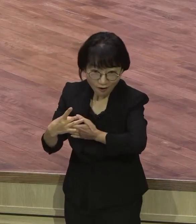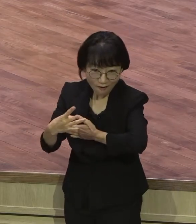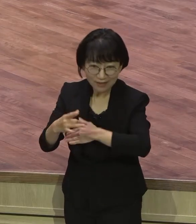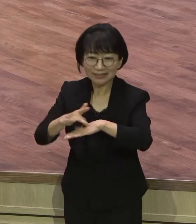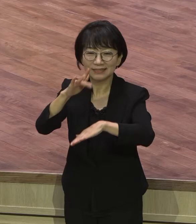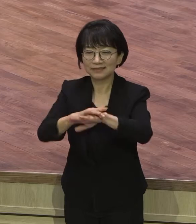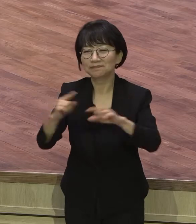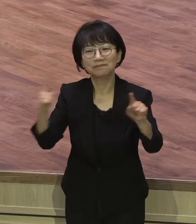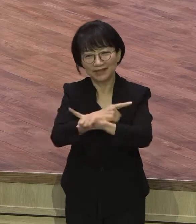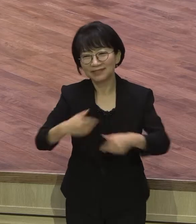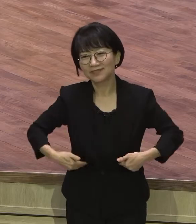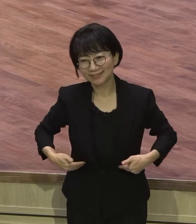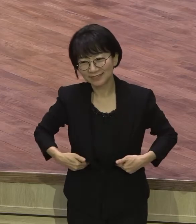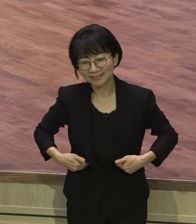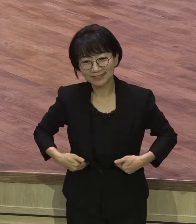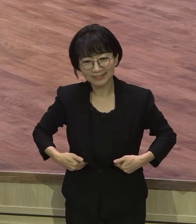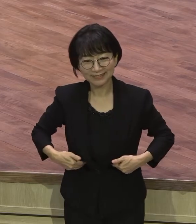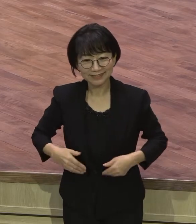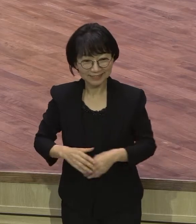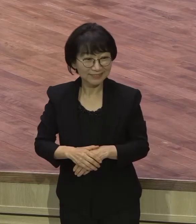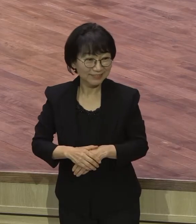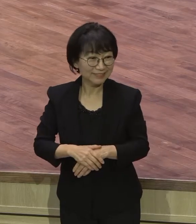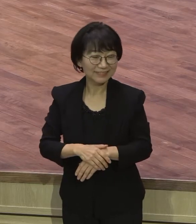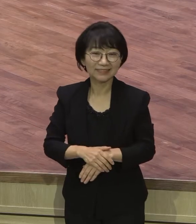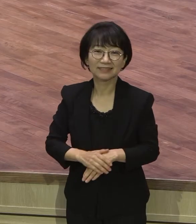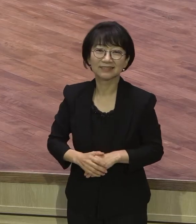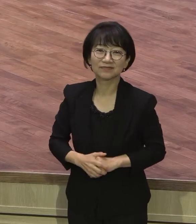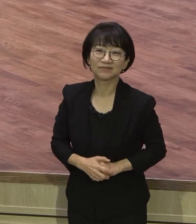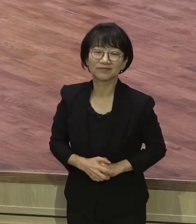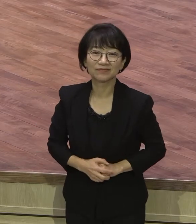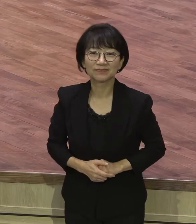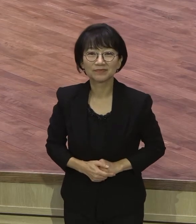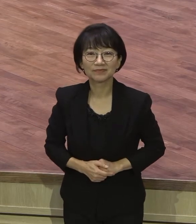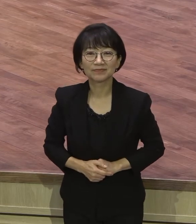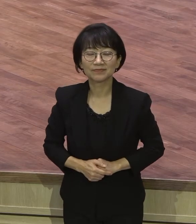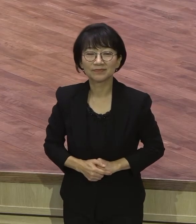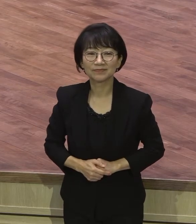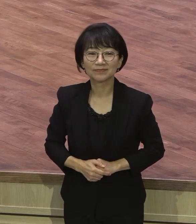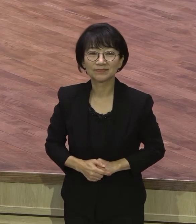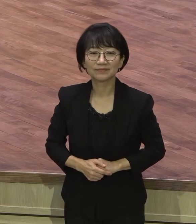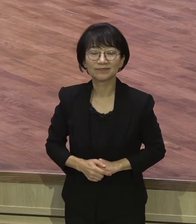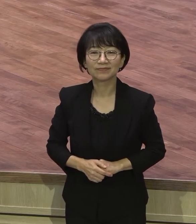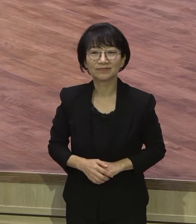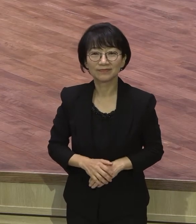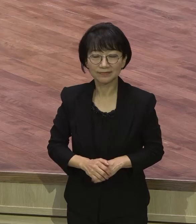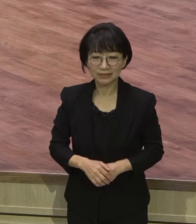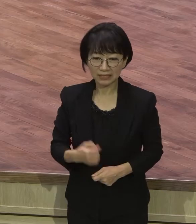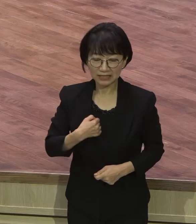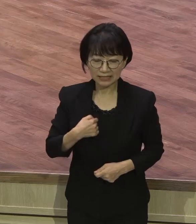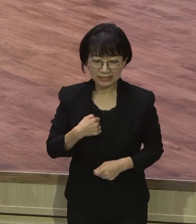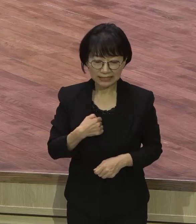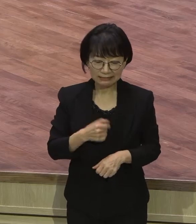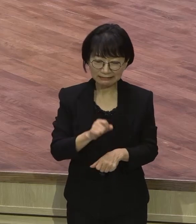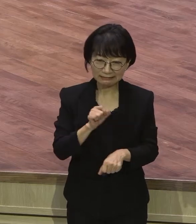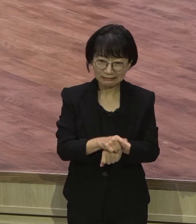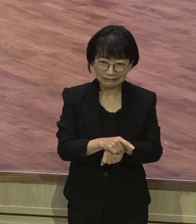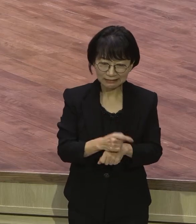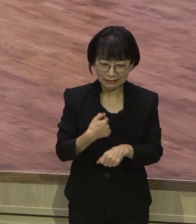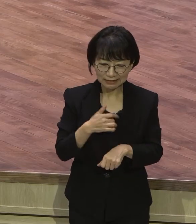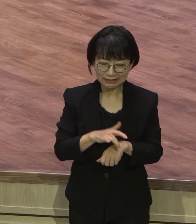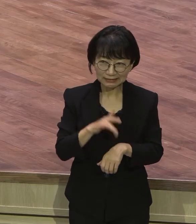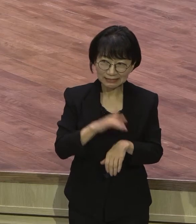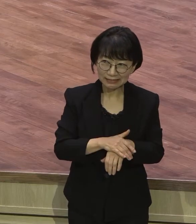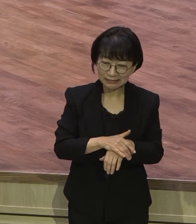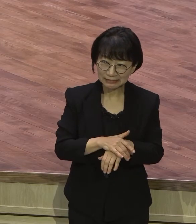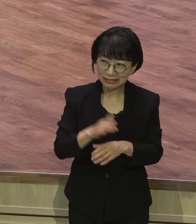돼요. 천국 천국 이와 같으니 내 체질 내 성격 가지고 천국 가겠냐